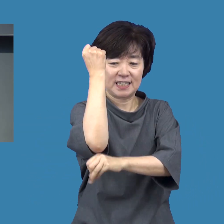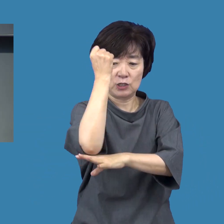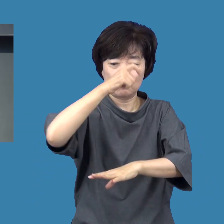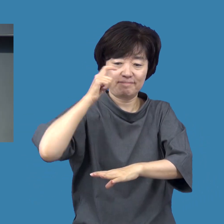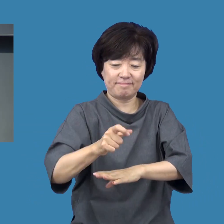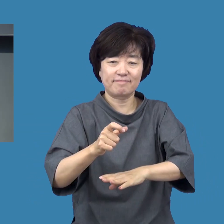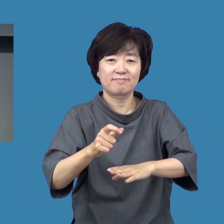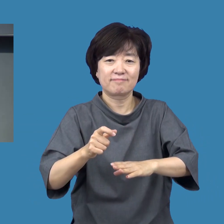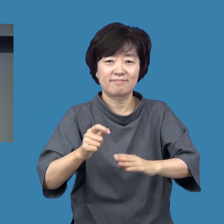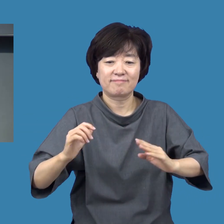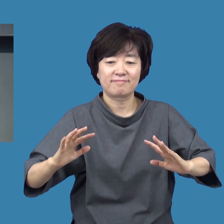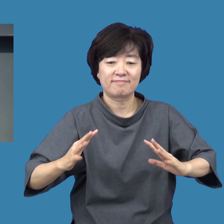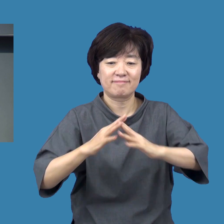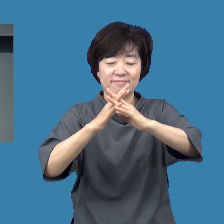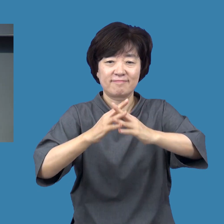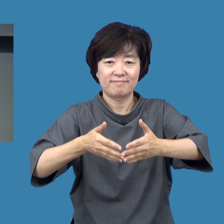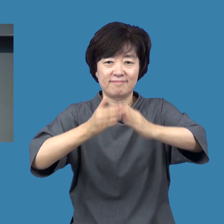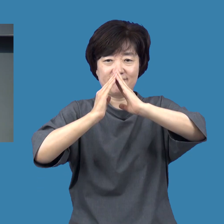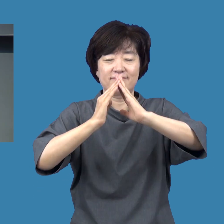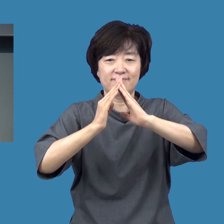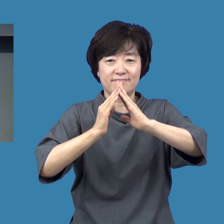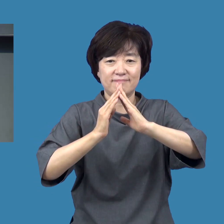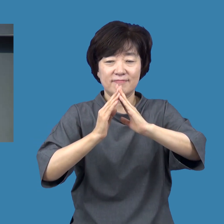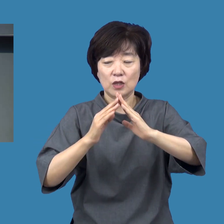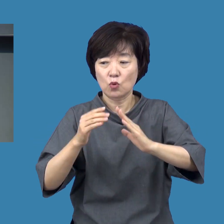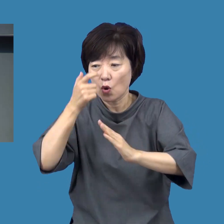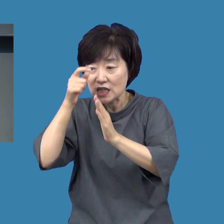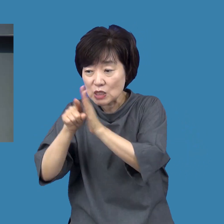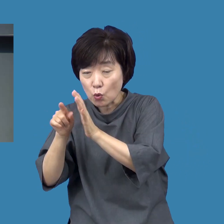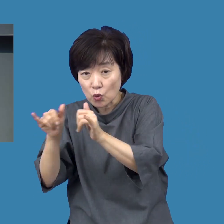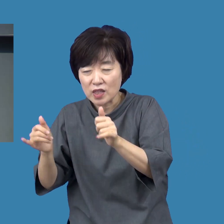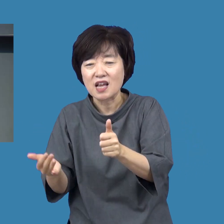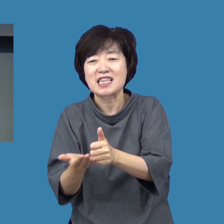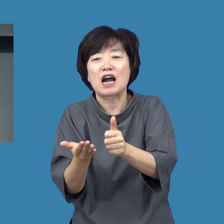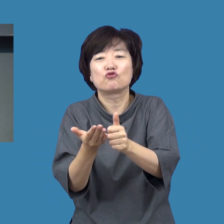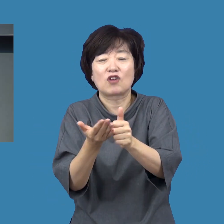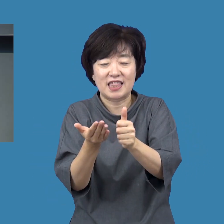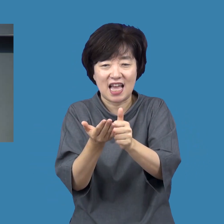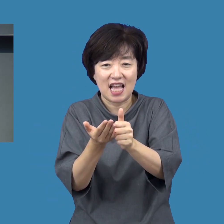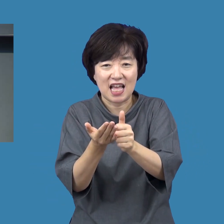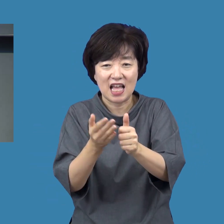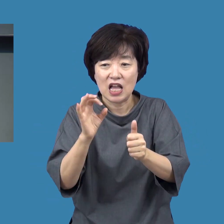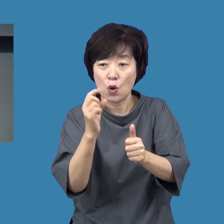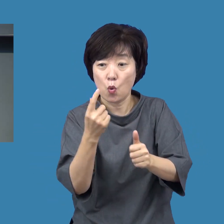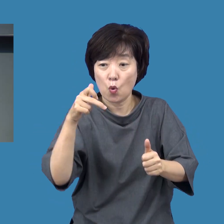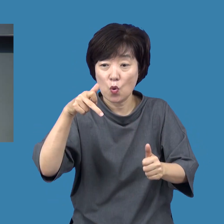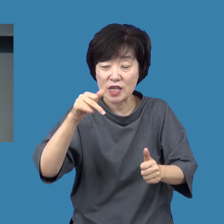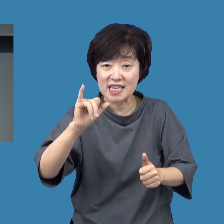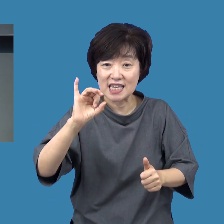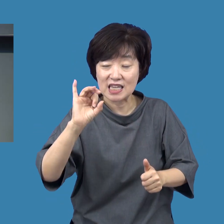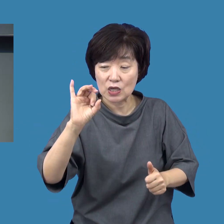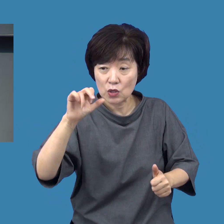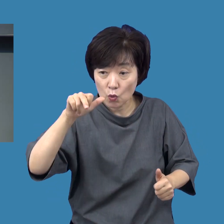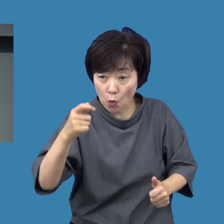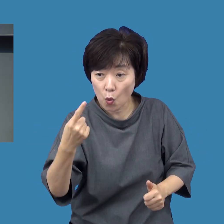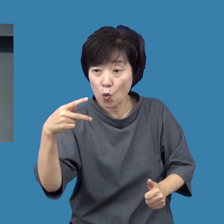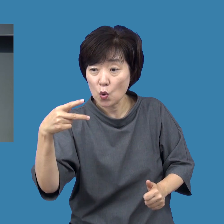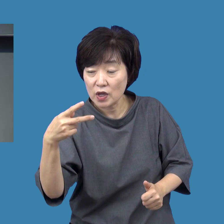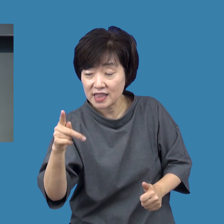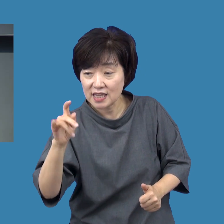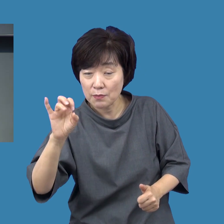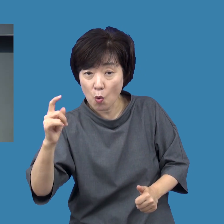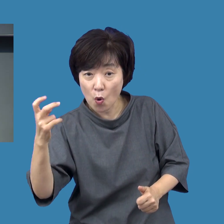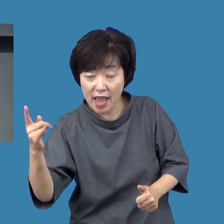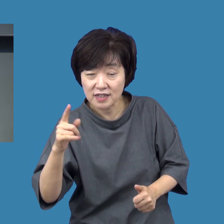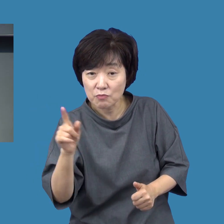또 기독교인으로서는 양육하다 이런 의미예요. 그래서 오이코도메라고 하는 것은 어떤 이미지를 가지고 파생된 단어냐면